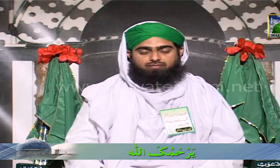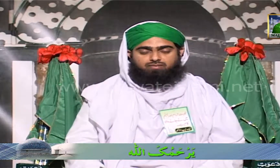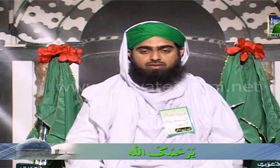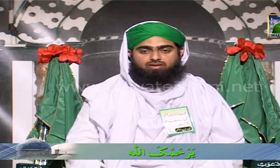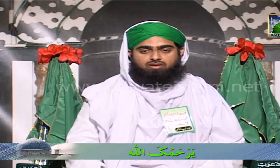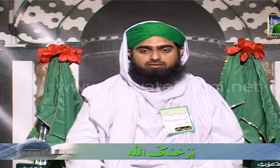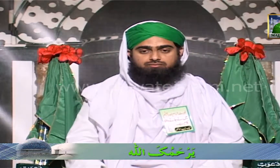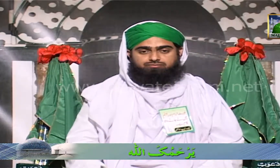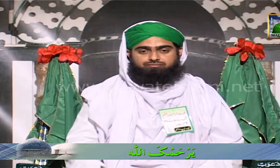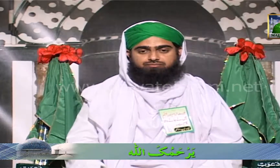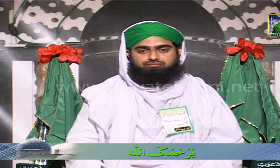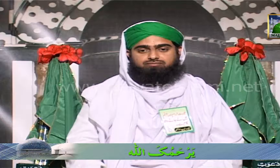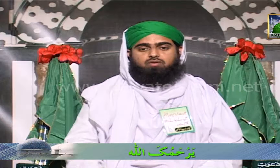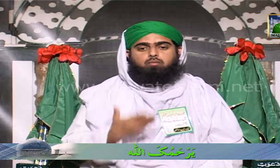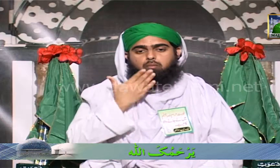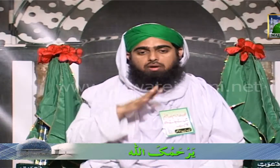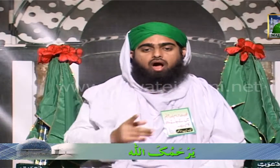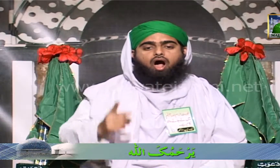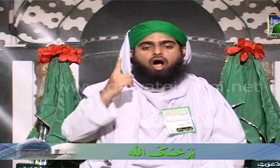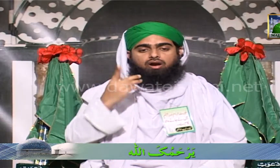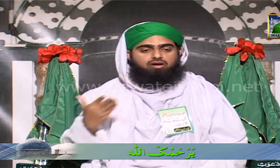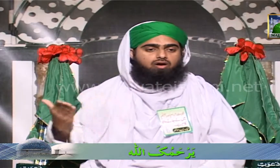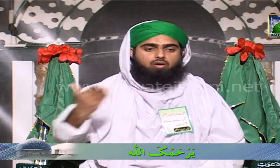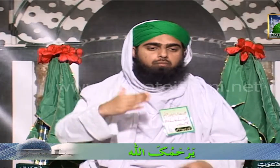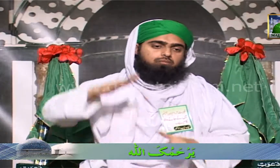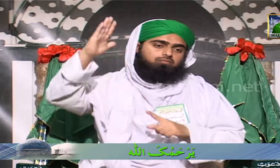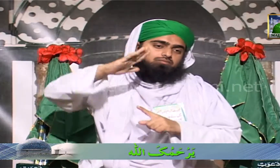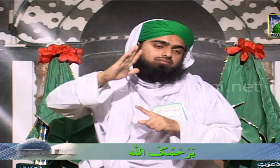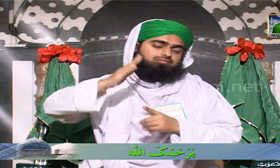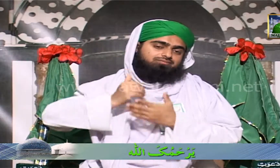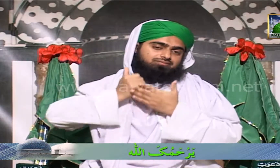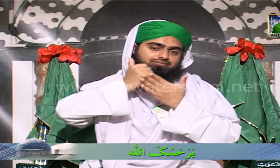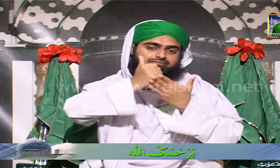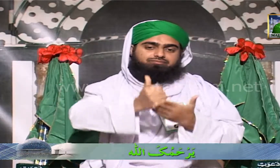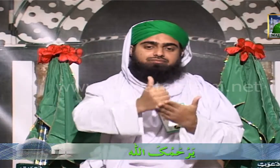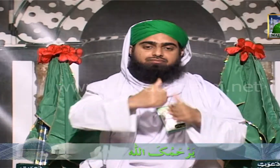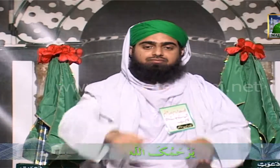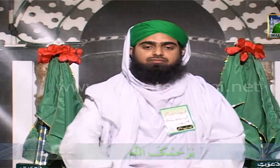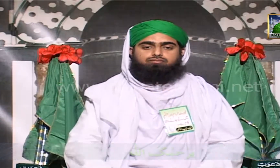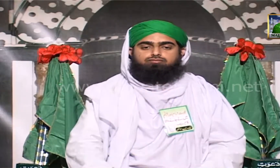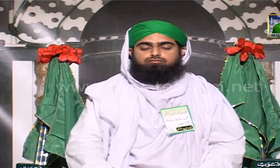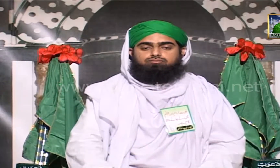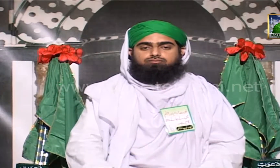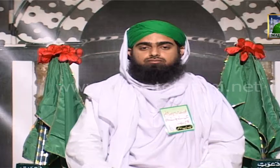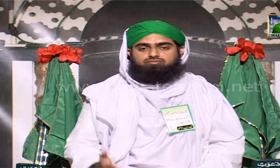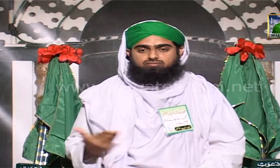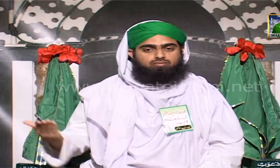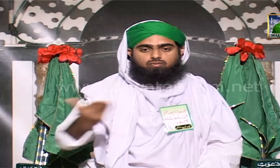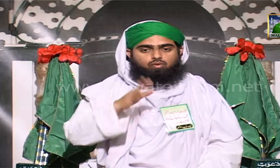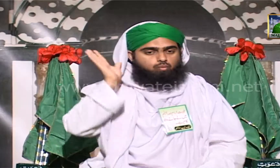یرحمک اللہ مانے اللہ تعالی تجھ پر رحم فرمائے. سب مسلمانوں کو یاد ہونا چاہیے